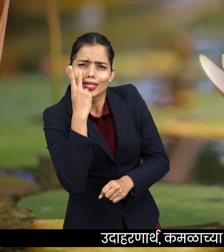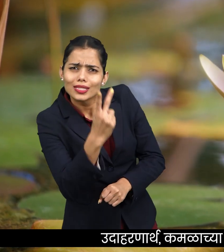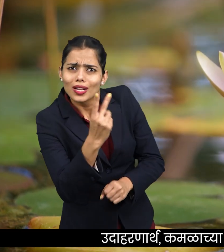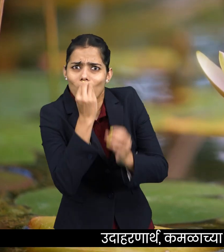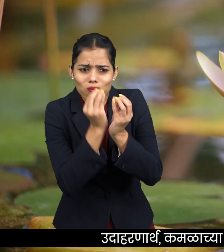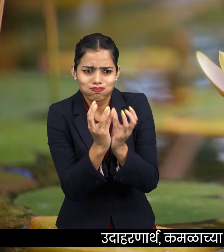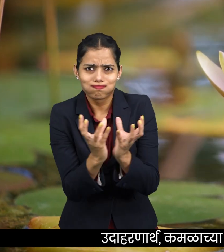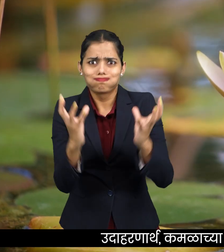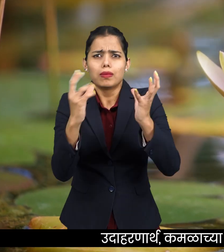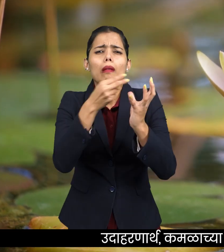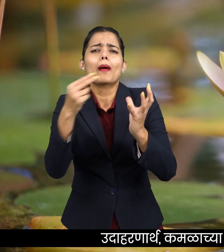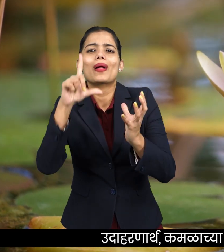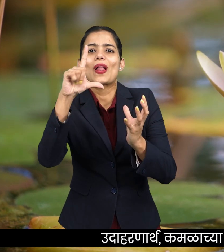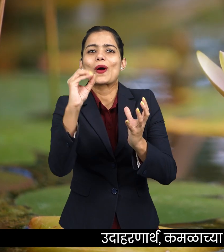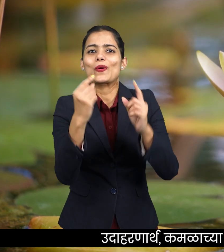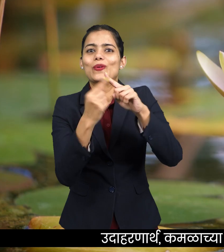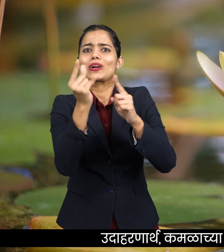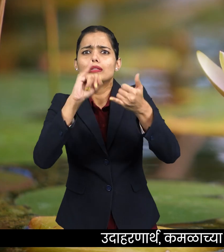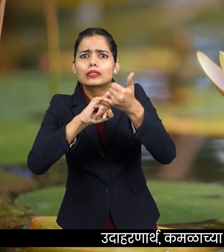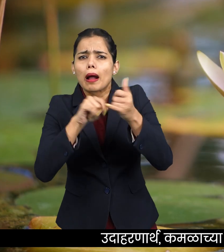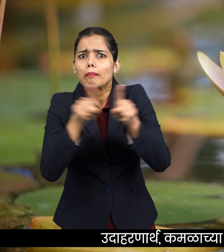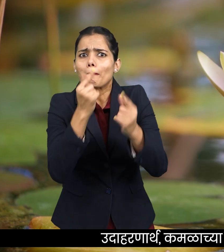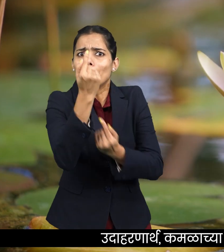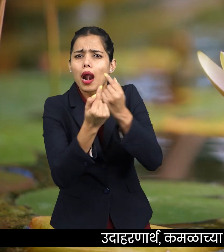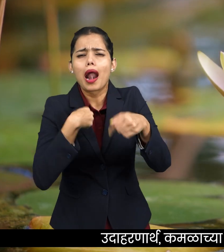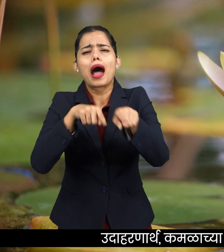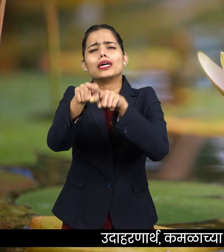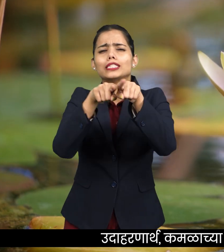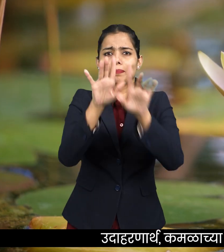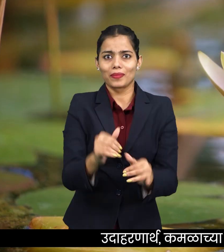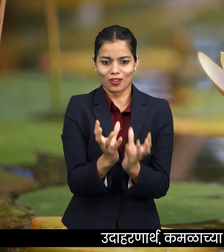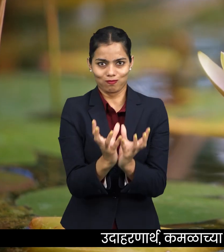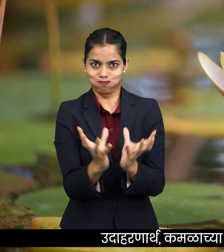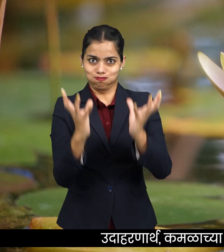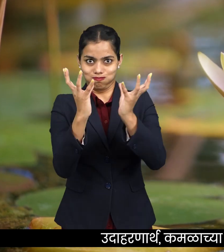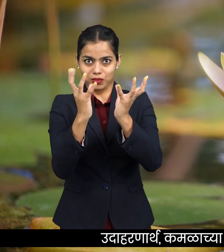उदाहरणार्थ, कमळाच्या झाडामध्ये तुम्ही हे पाहू शकता.